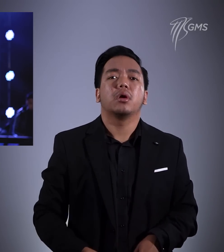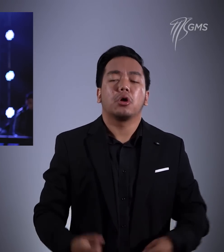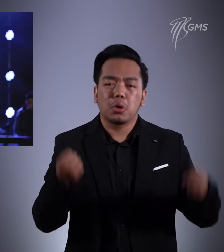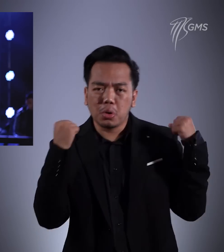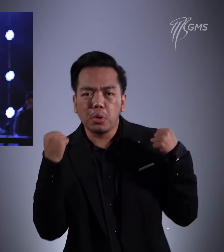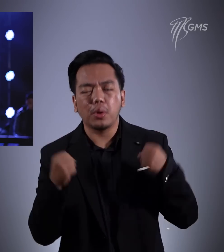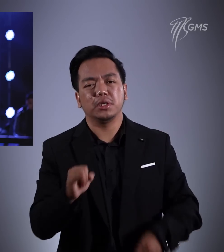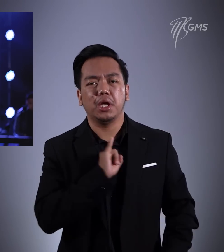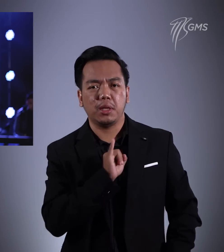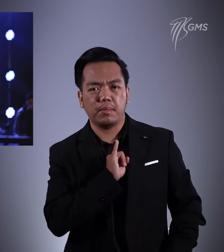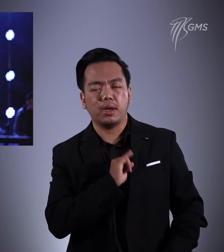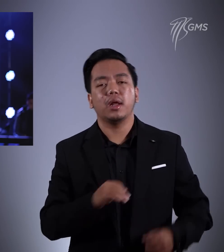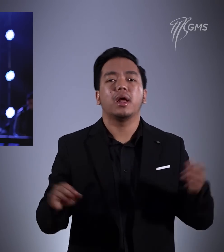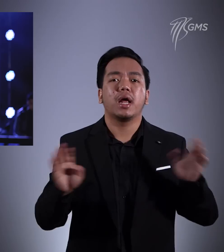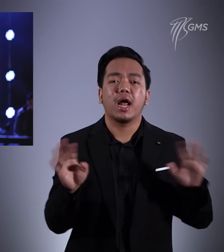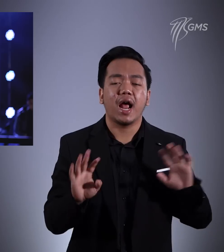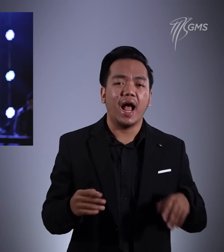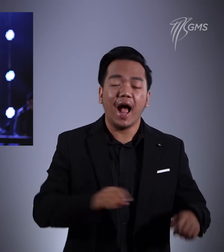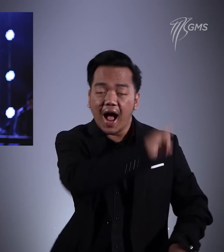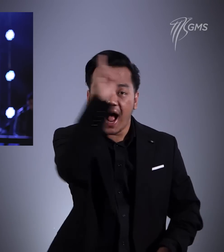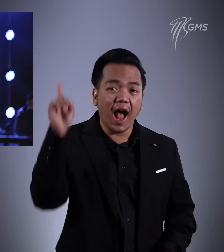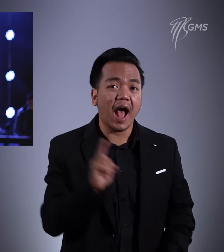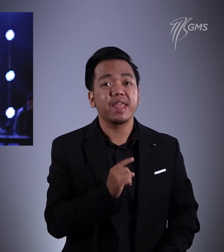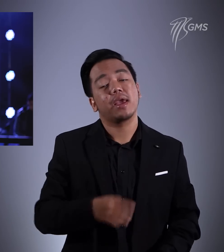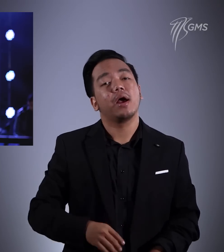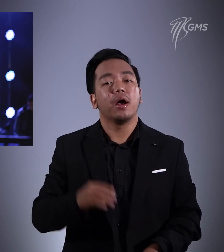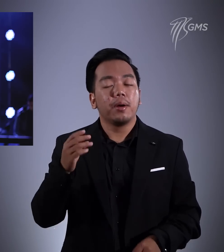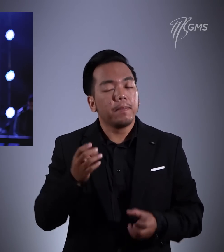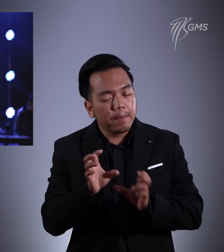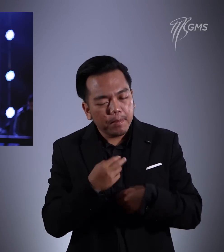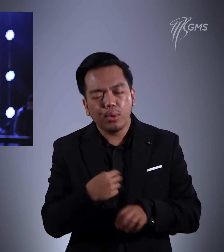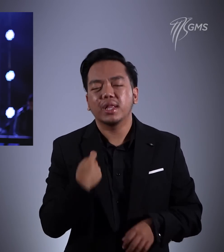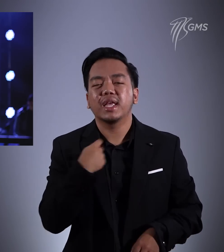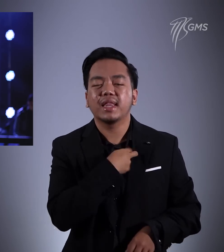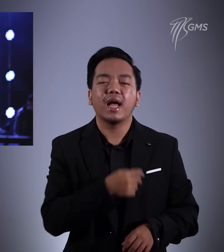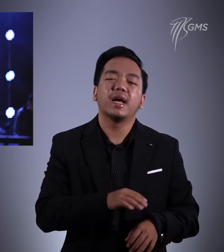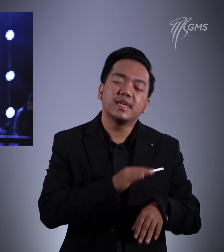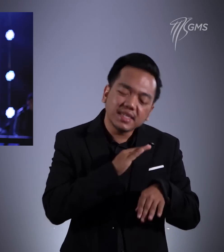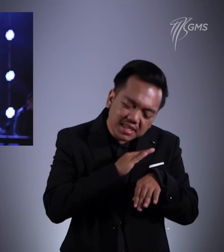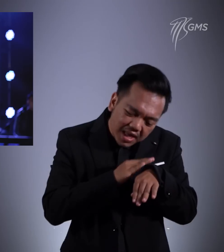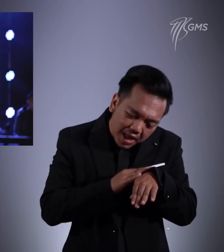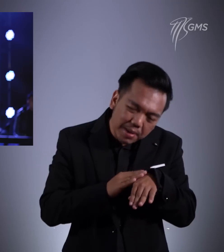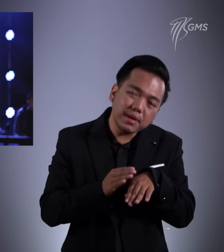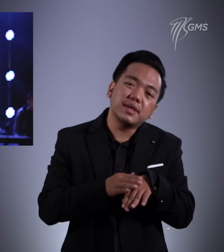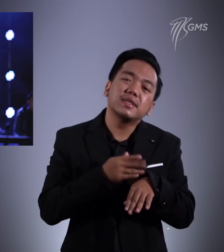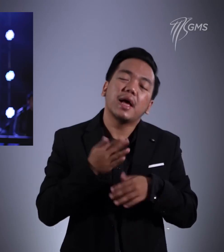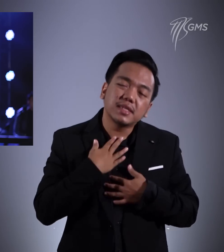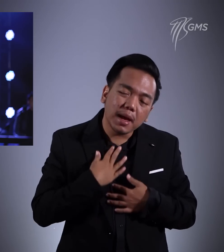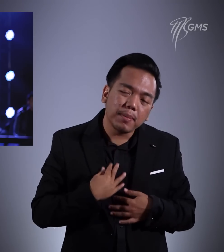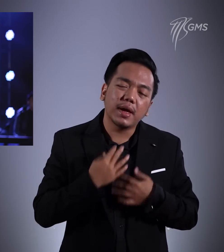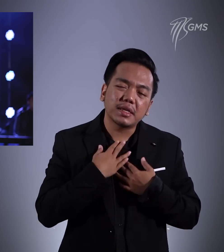menjadi orang yang overbearing. Bukan hanya long suffering. Artinya kita sendiri masih bergumul dengan diri